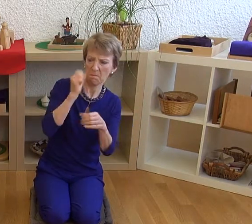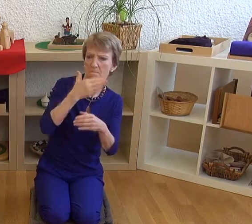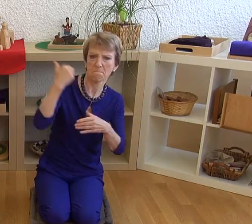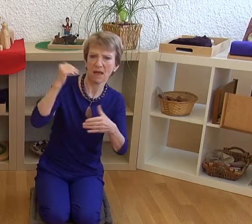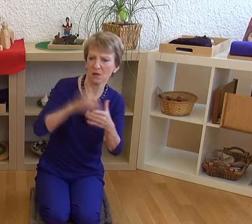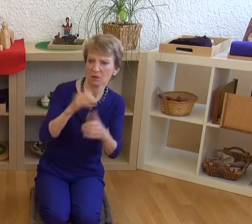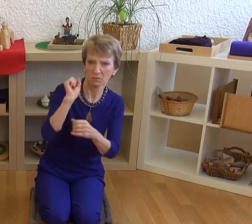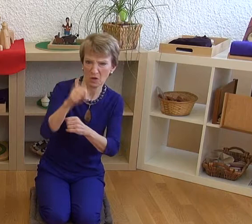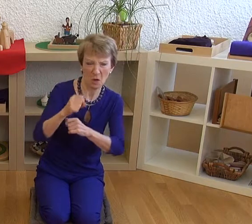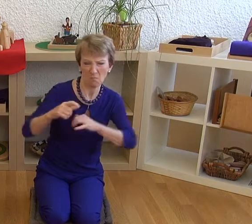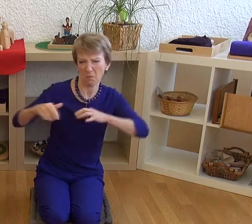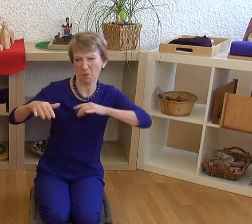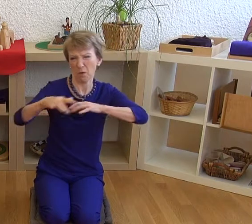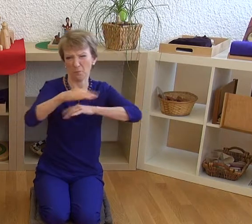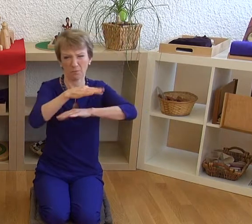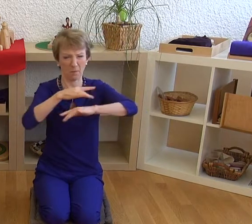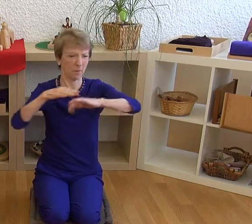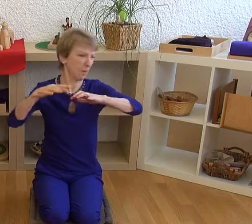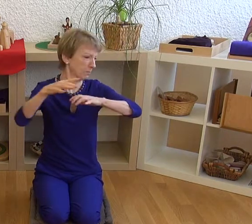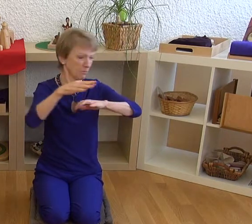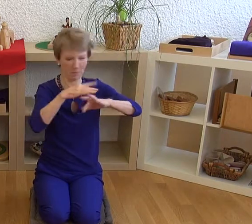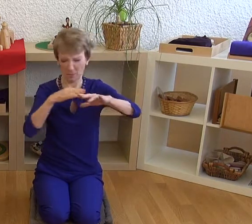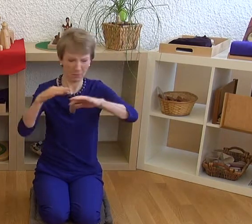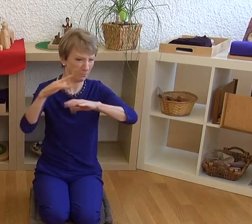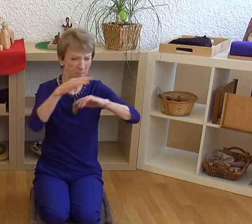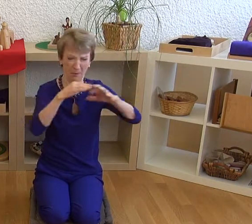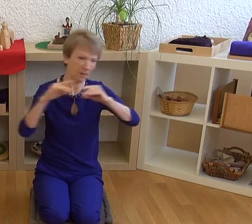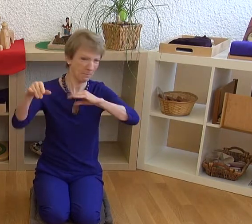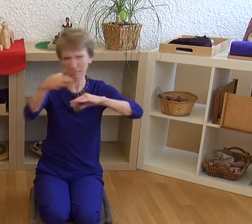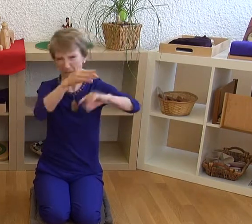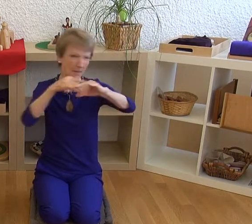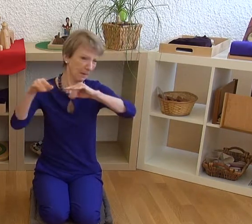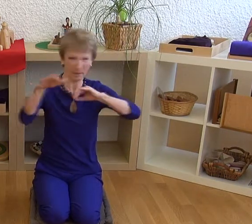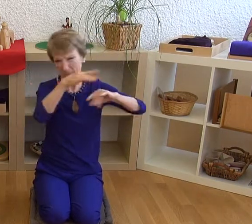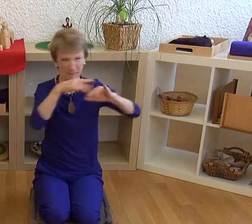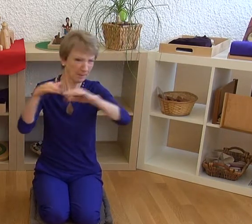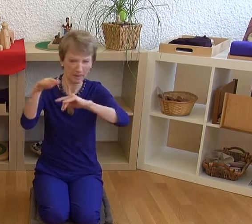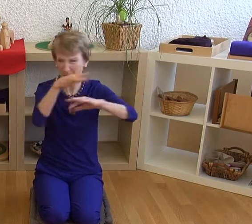Un grand bruit, un vacarme a remplacé leurs paroles.